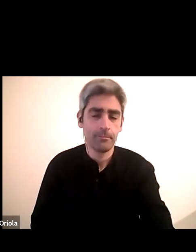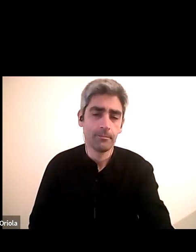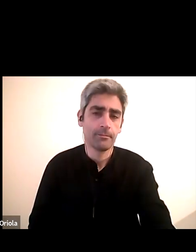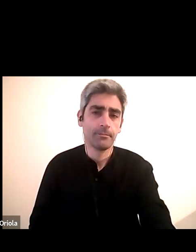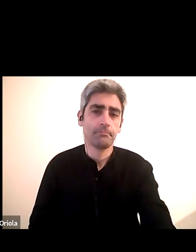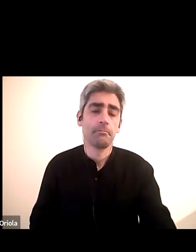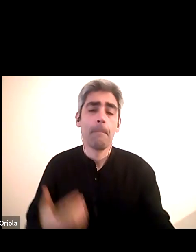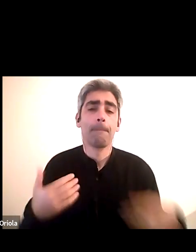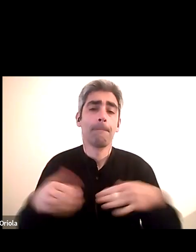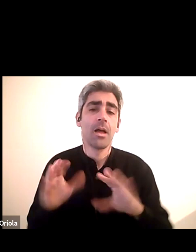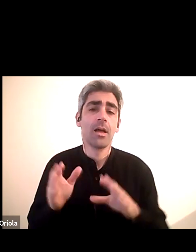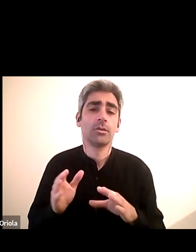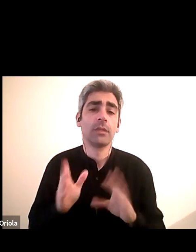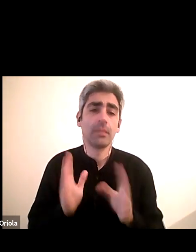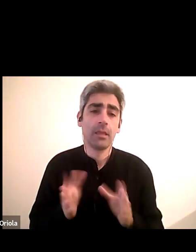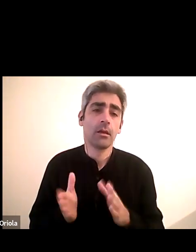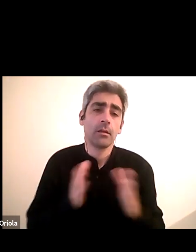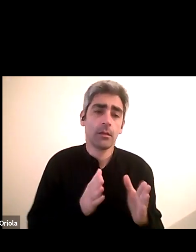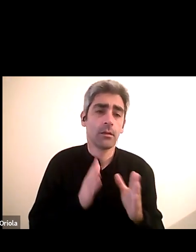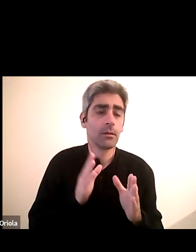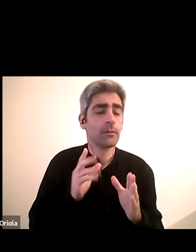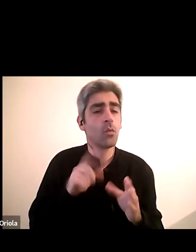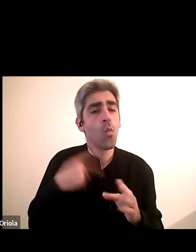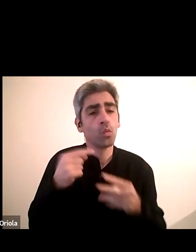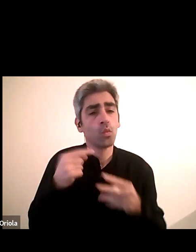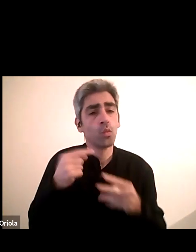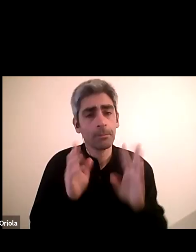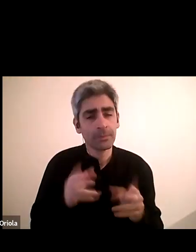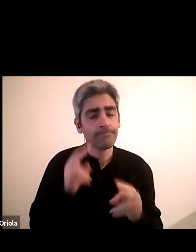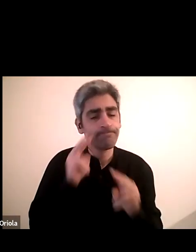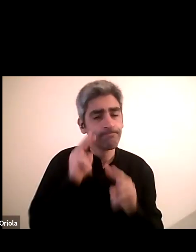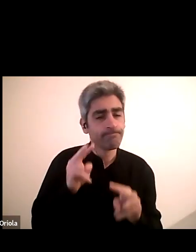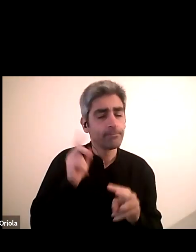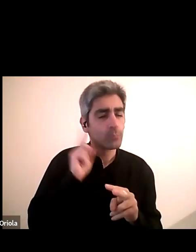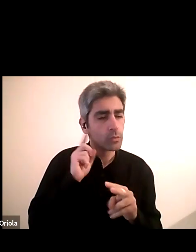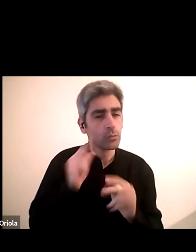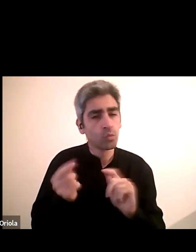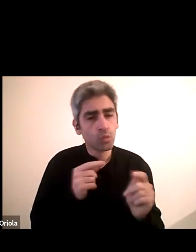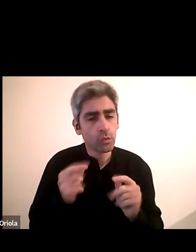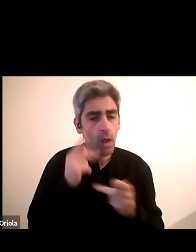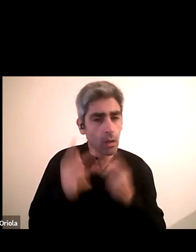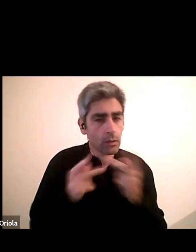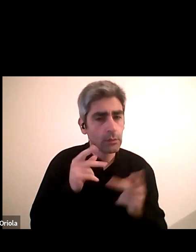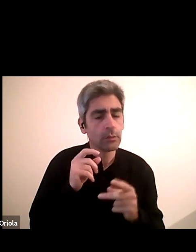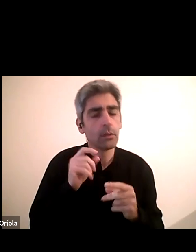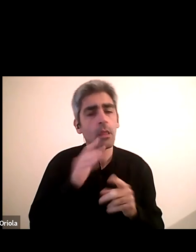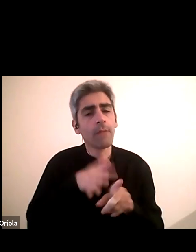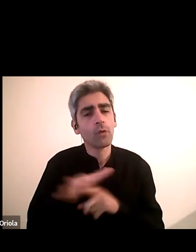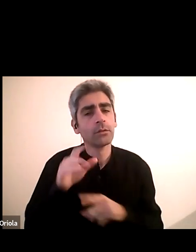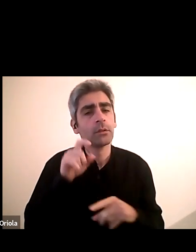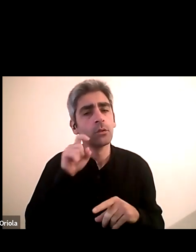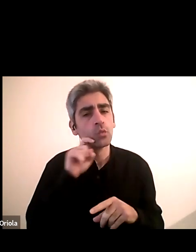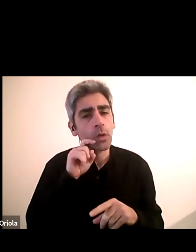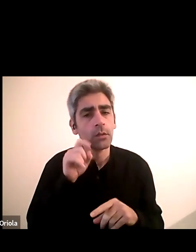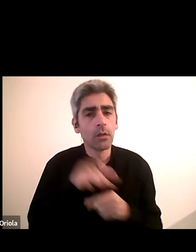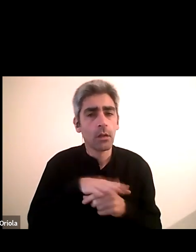que importa discutir e analisar e ver quais são as consequências na segurança e na saúde. Um deles